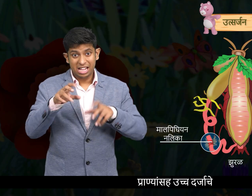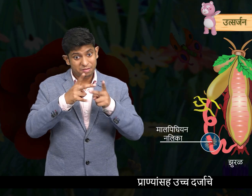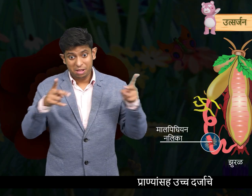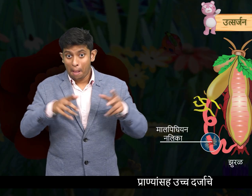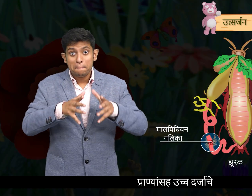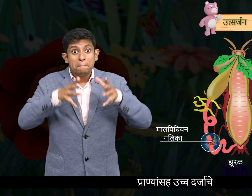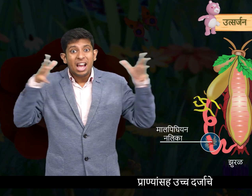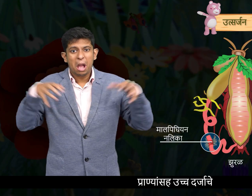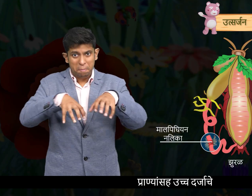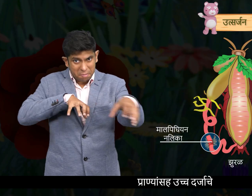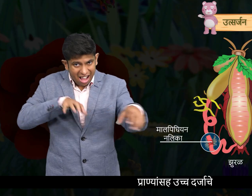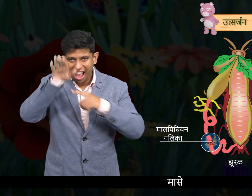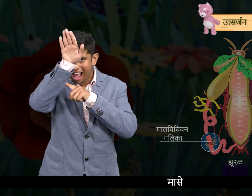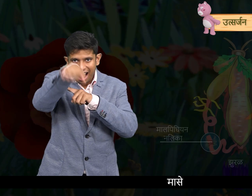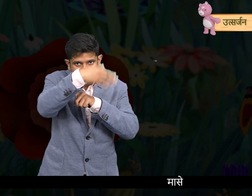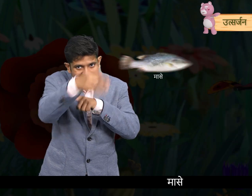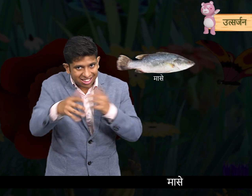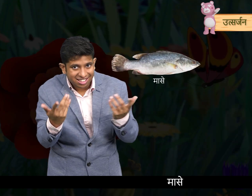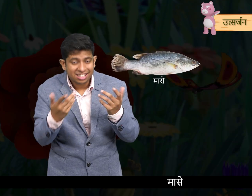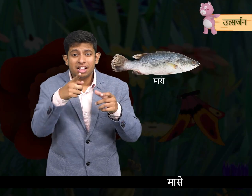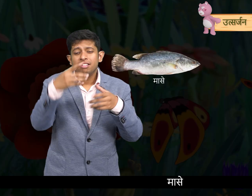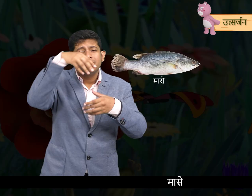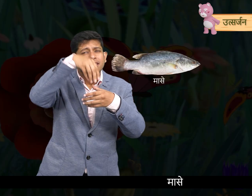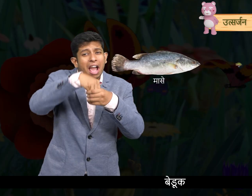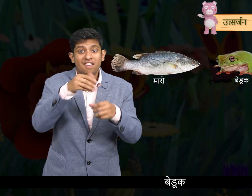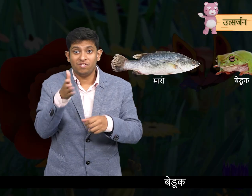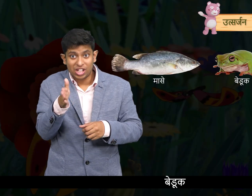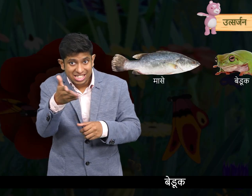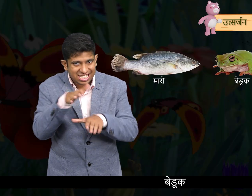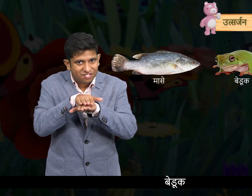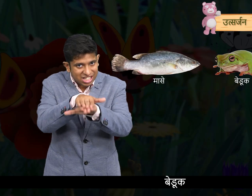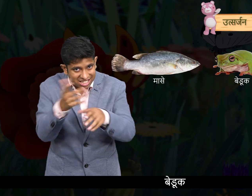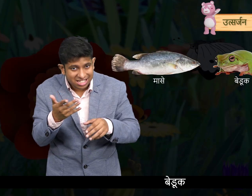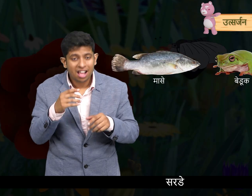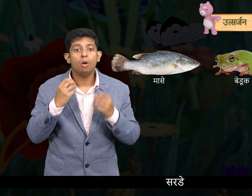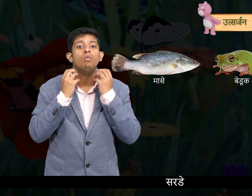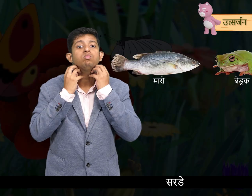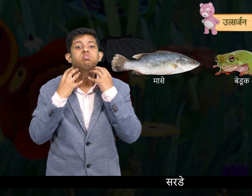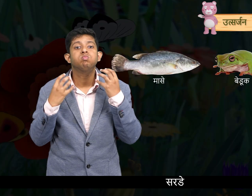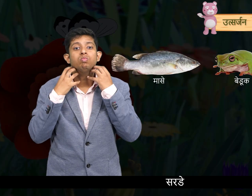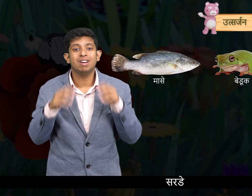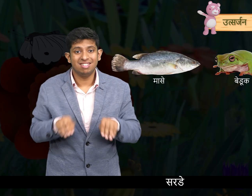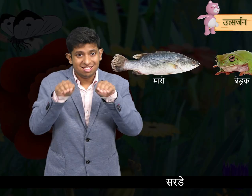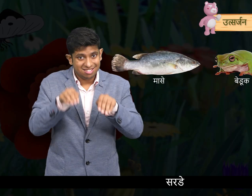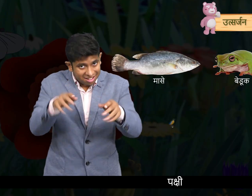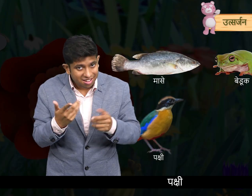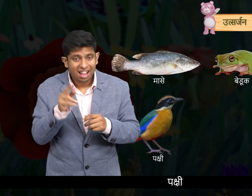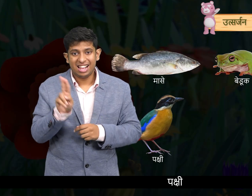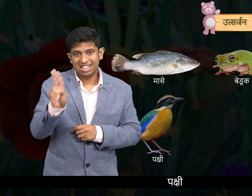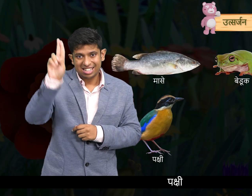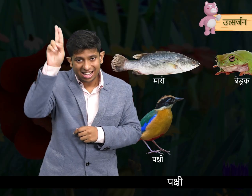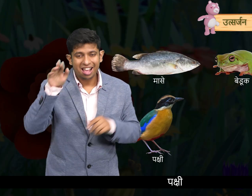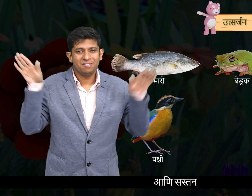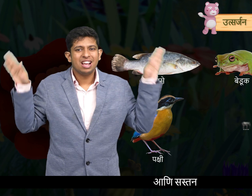प्राण्यांसह उच्च दर्जाचे प्राणी मासे, बेडूक, सरडे,